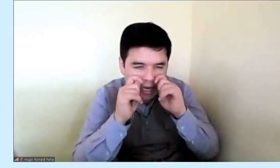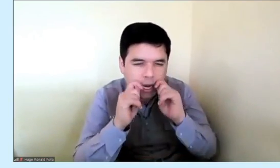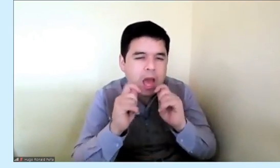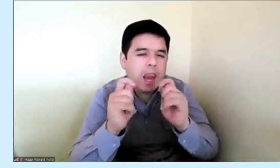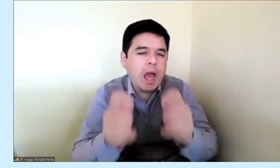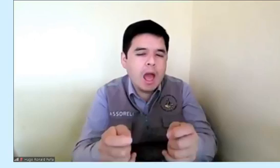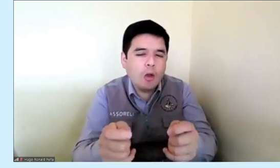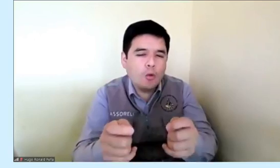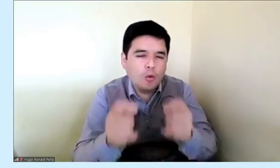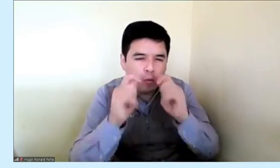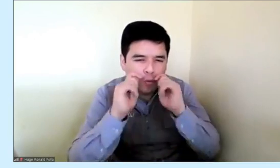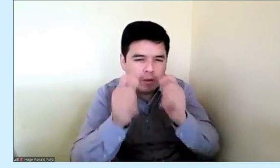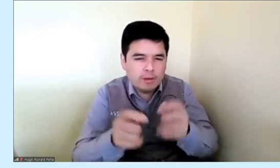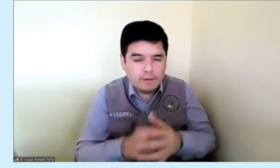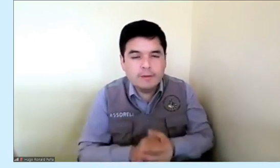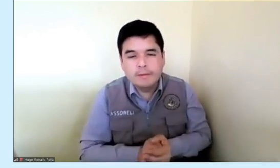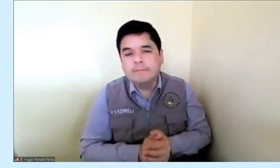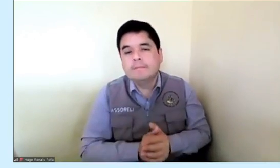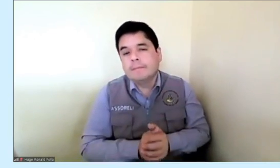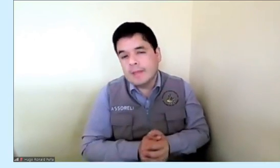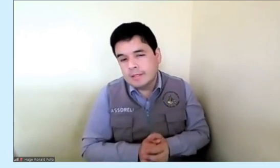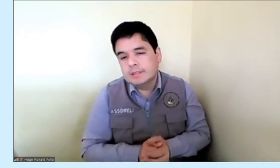Juguetes. ¿Cuántos juguetes te regalaron?